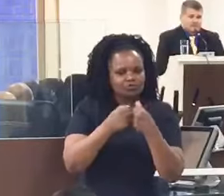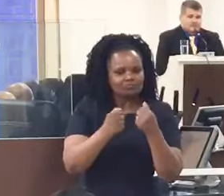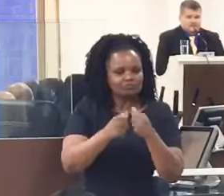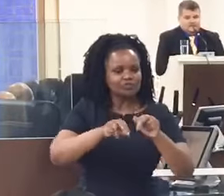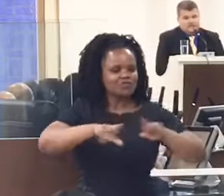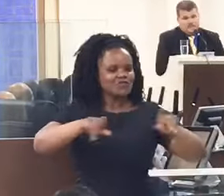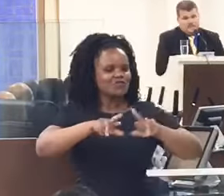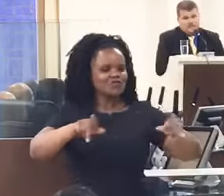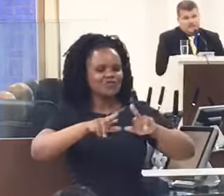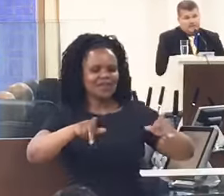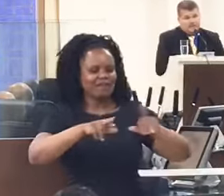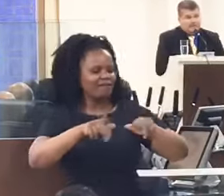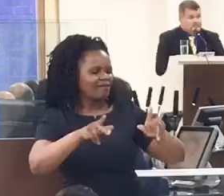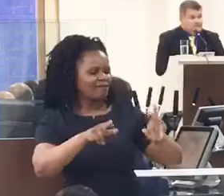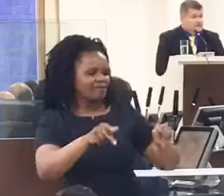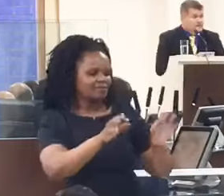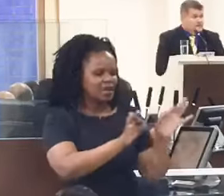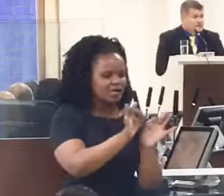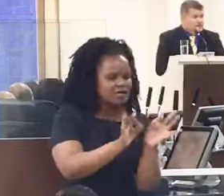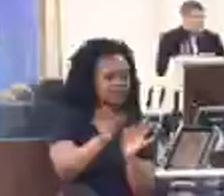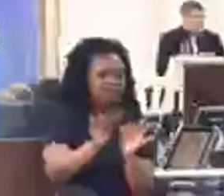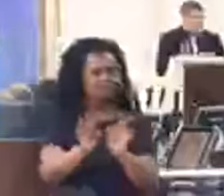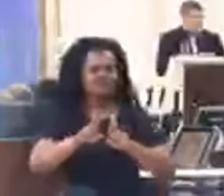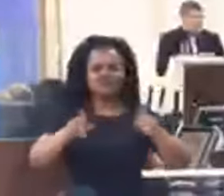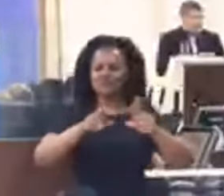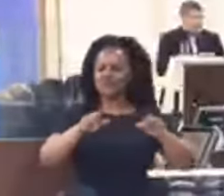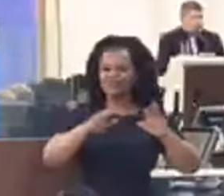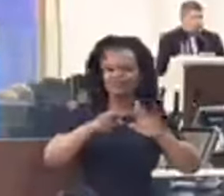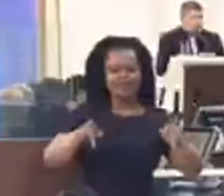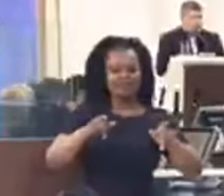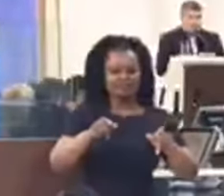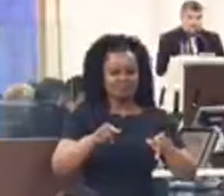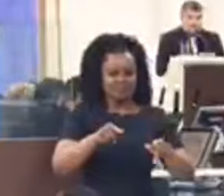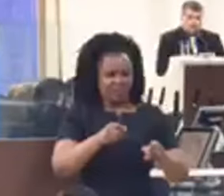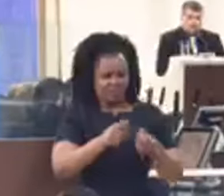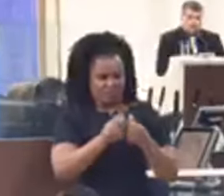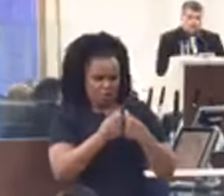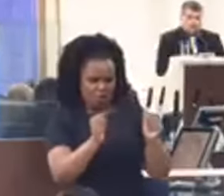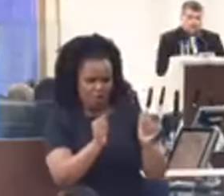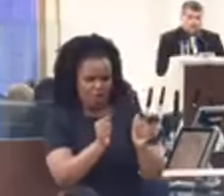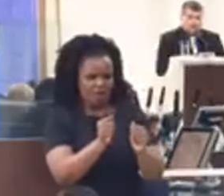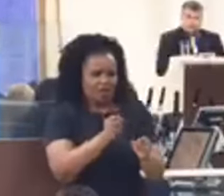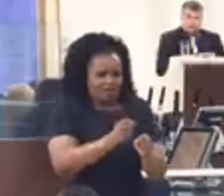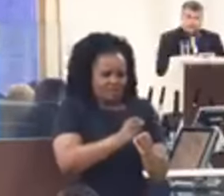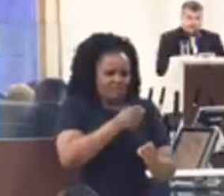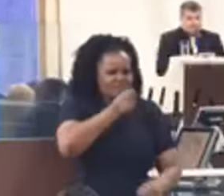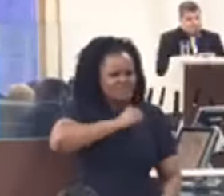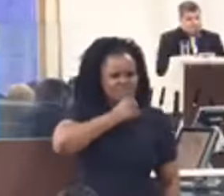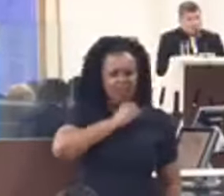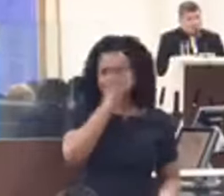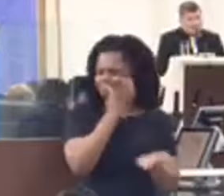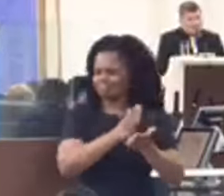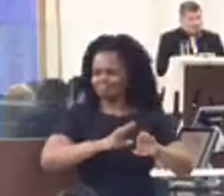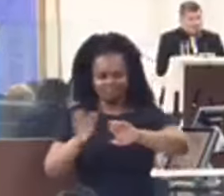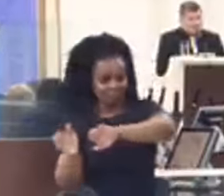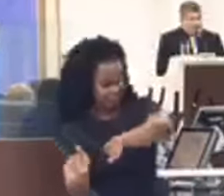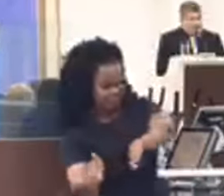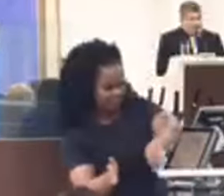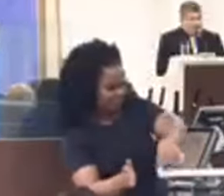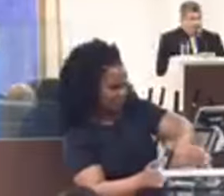com outra arquitetura, né? Tirando os velhos e colocando também os novos de algumas